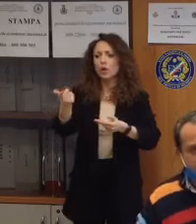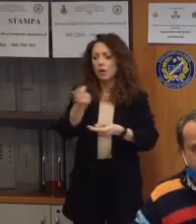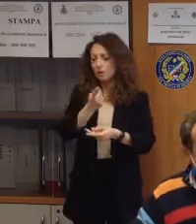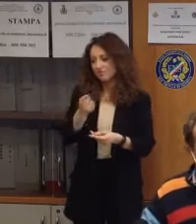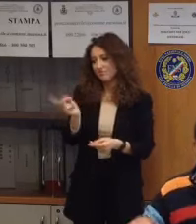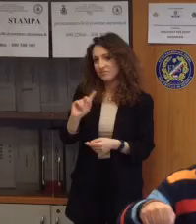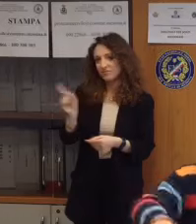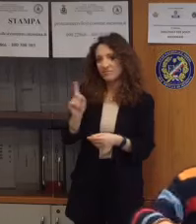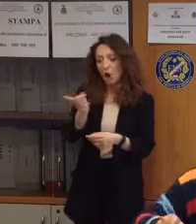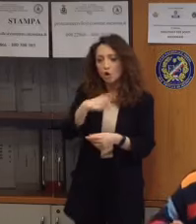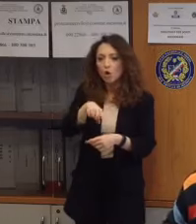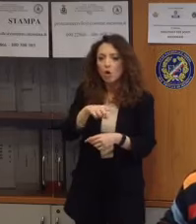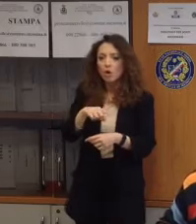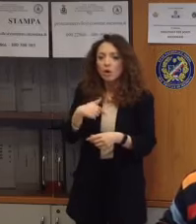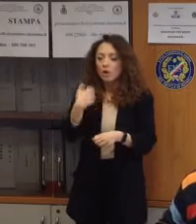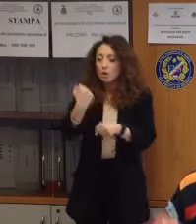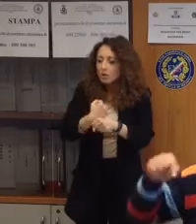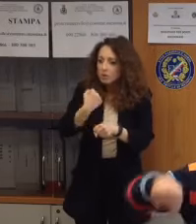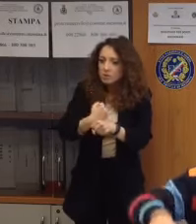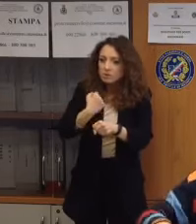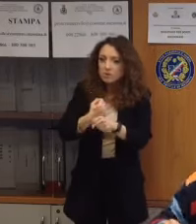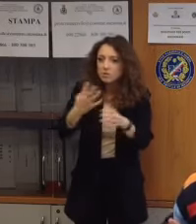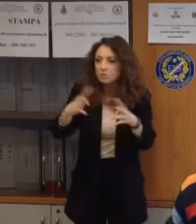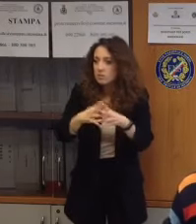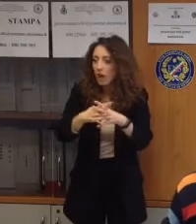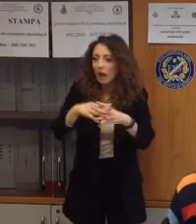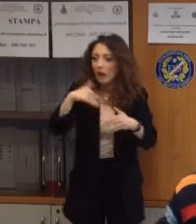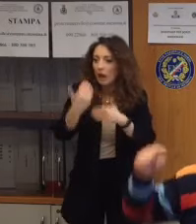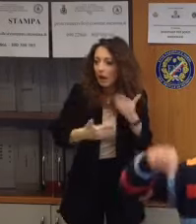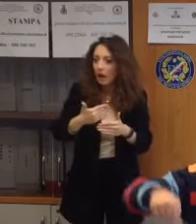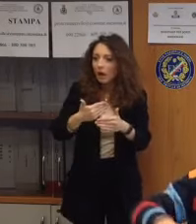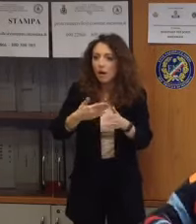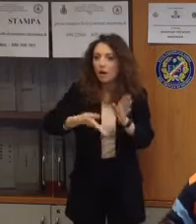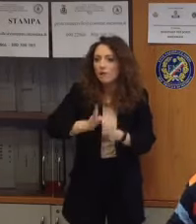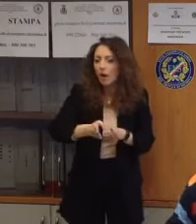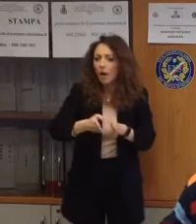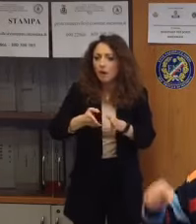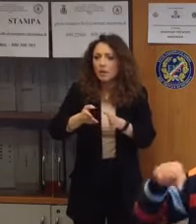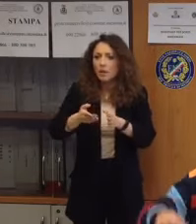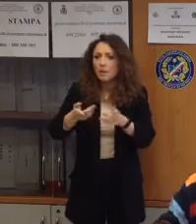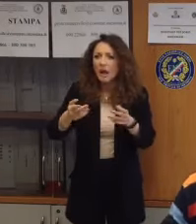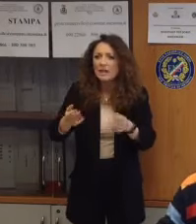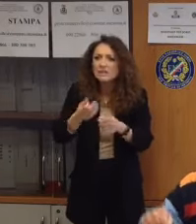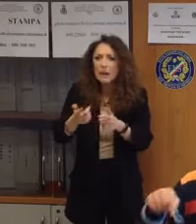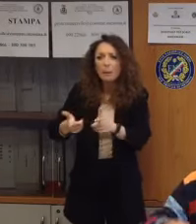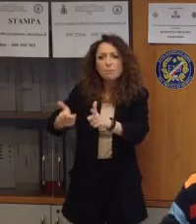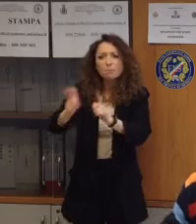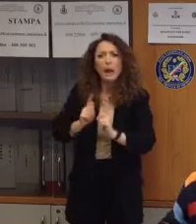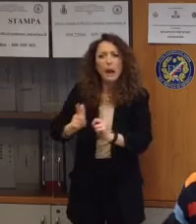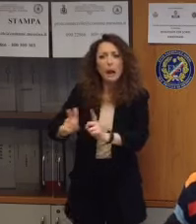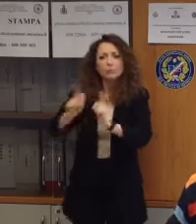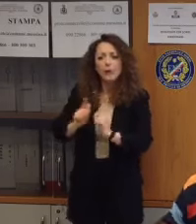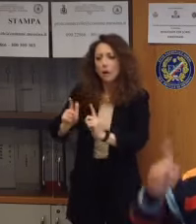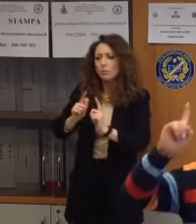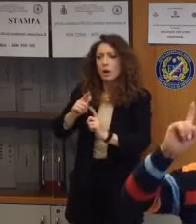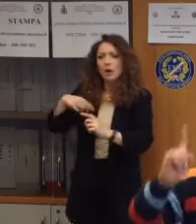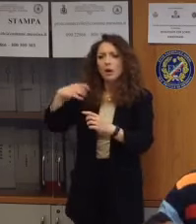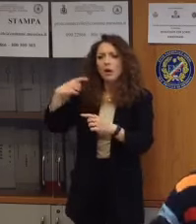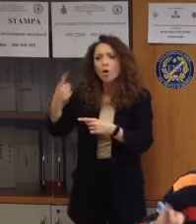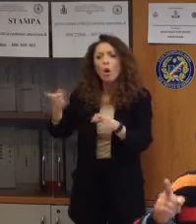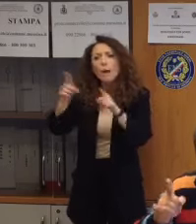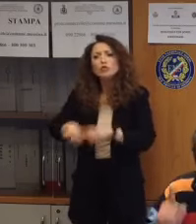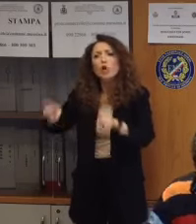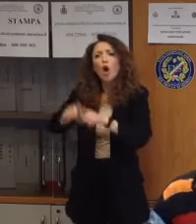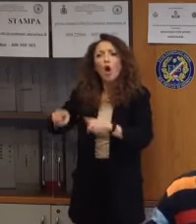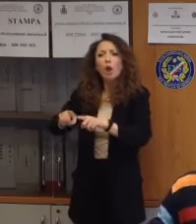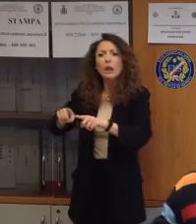qui in trincea, in continuazione, a subire le solite angherie istituzionali. Quindi